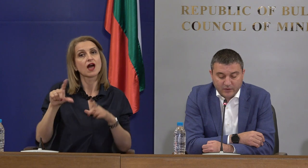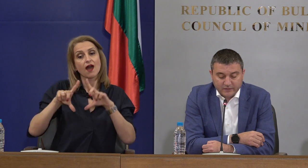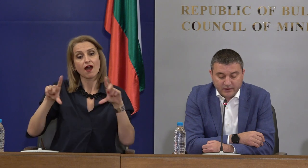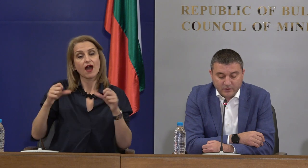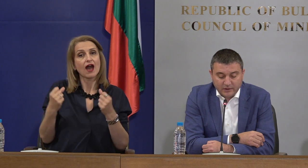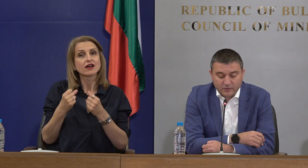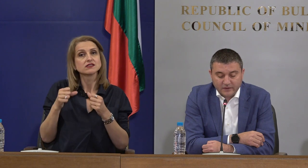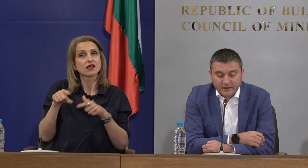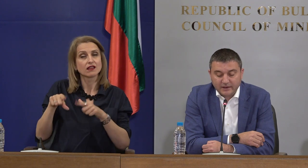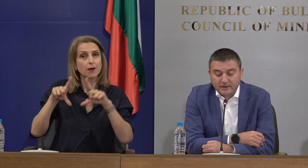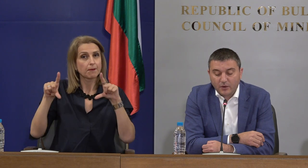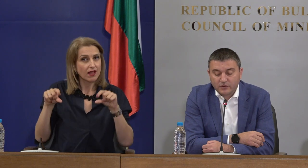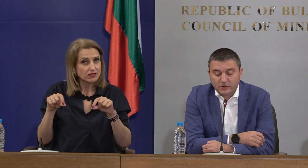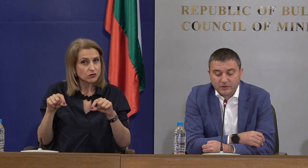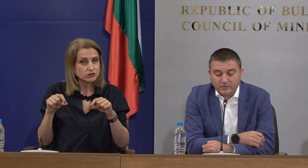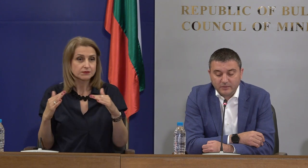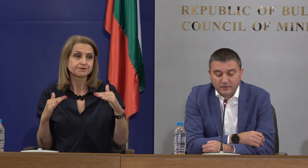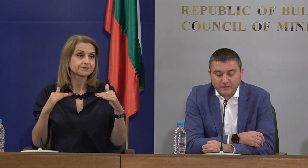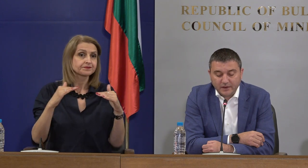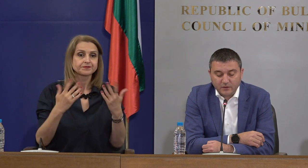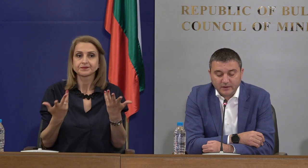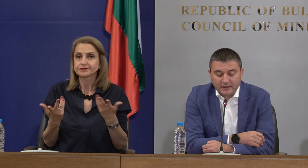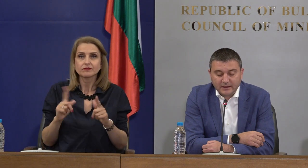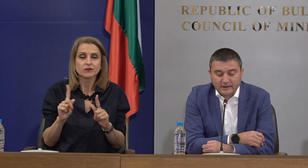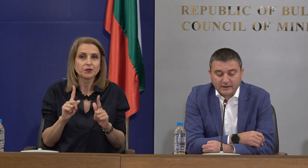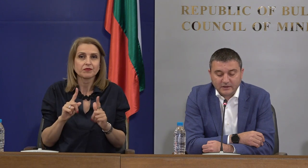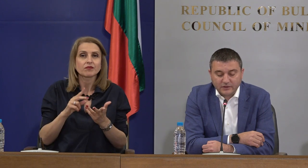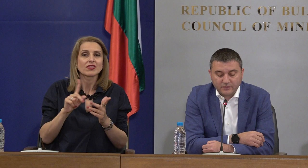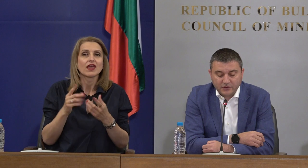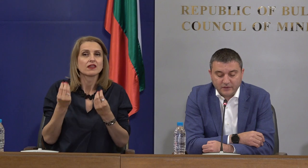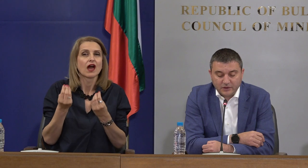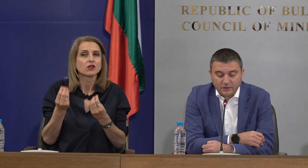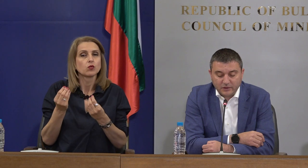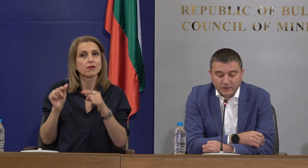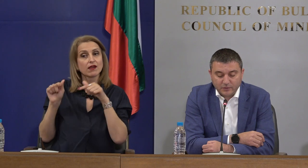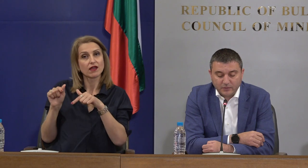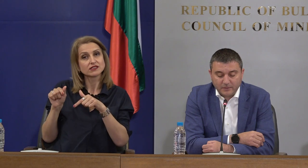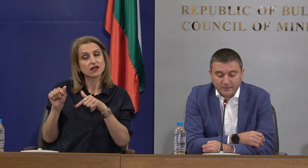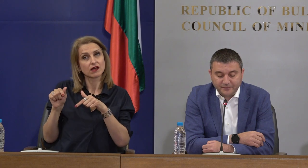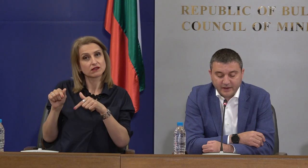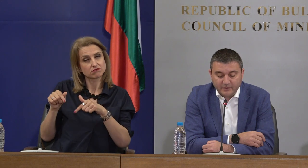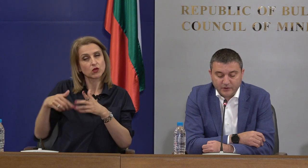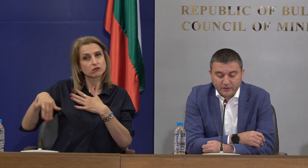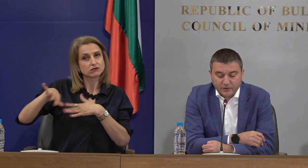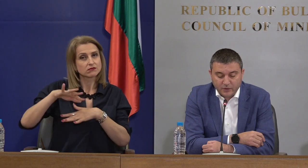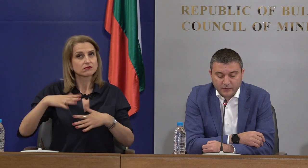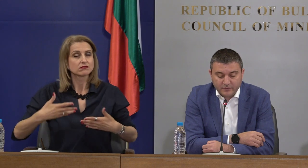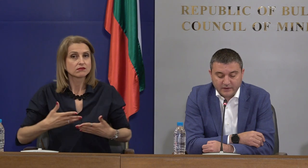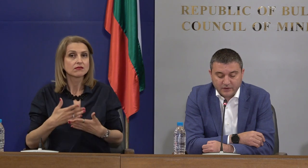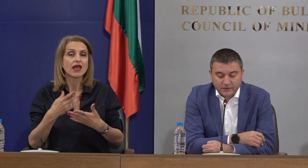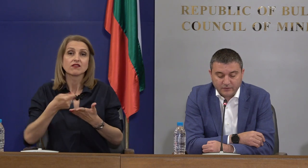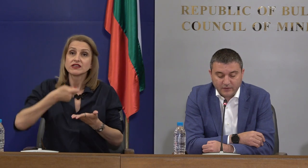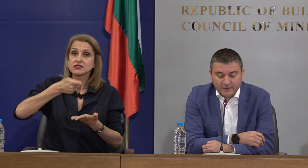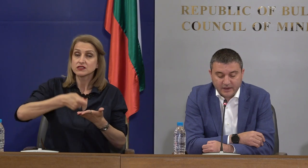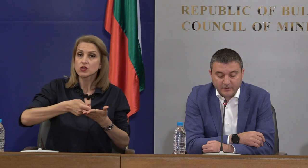и използването ѝ като референтна стойност не би било в най-добър интерес за съществуващите инвеститори, тъй като подобна емисионна стойност